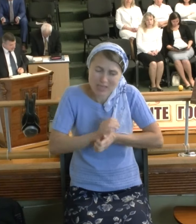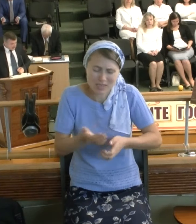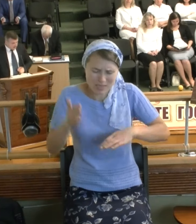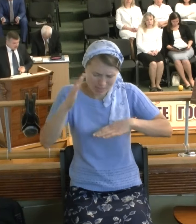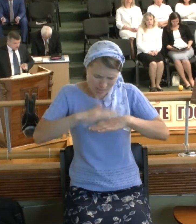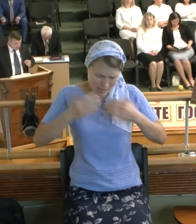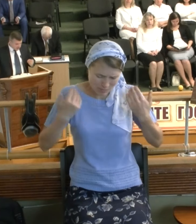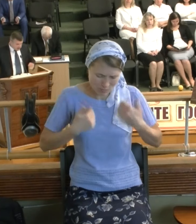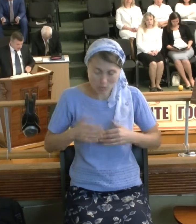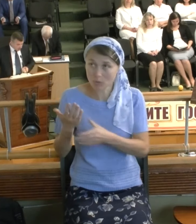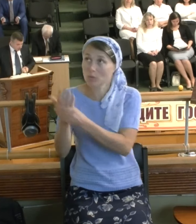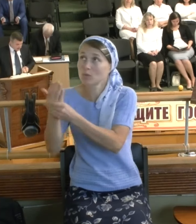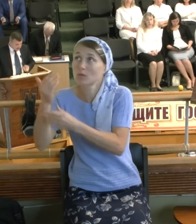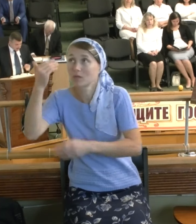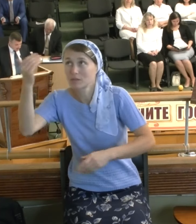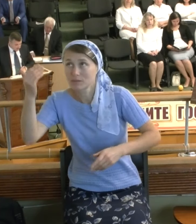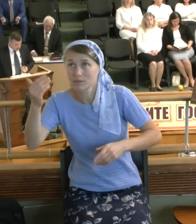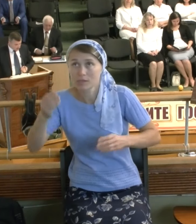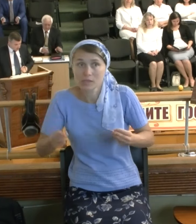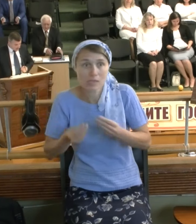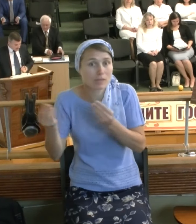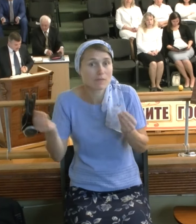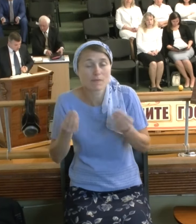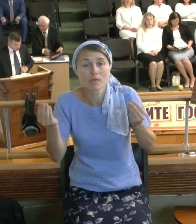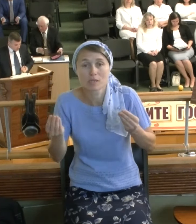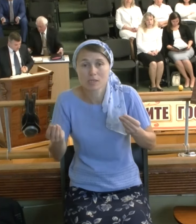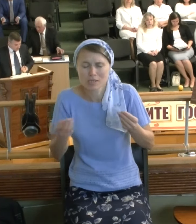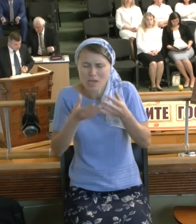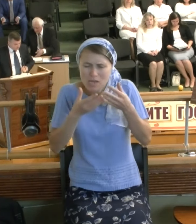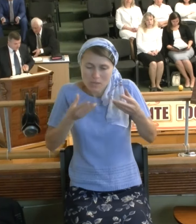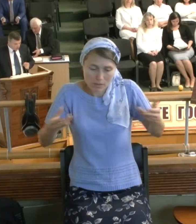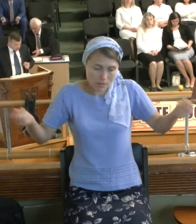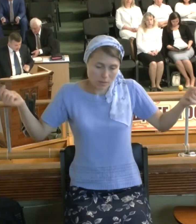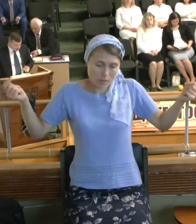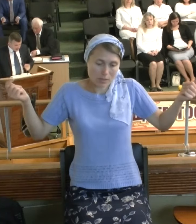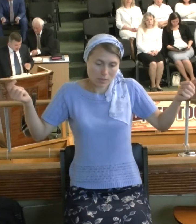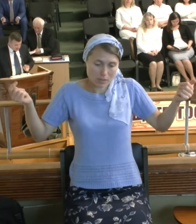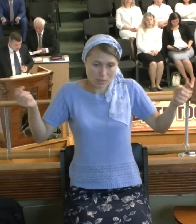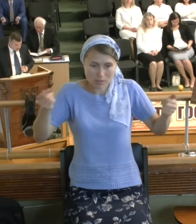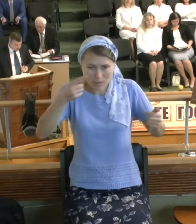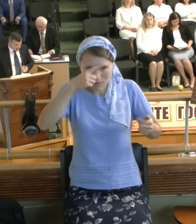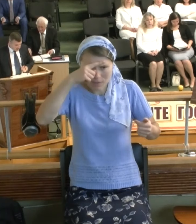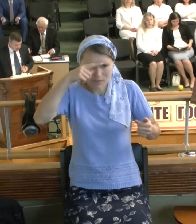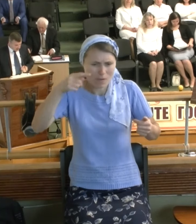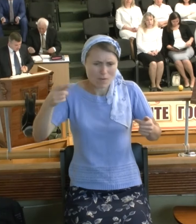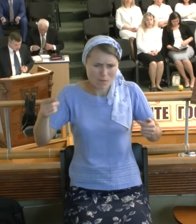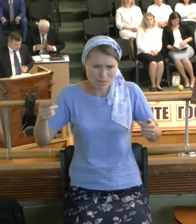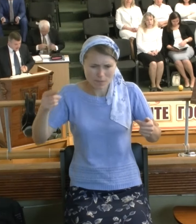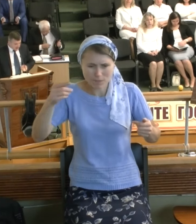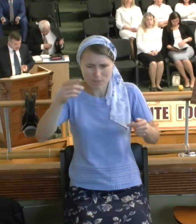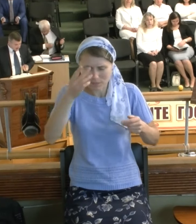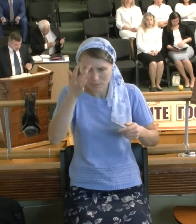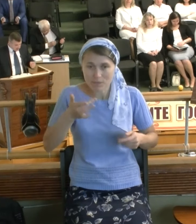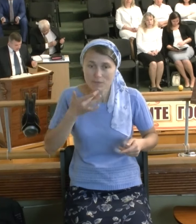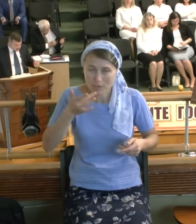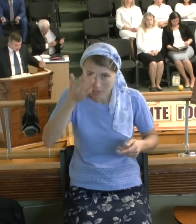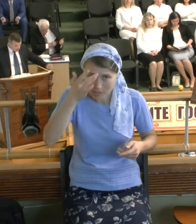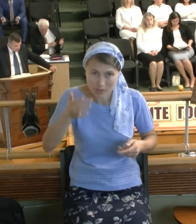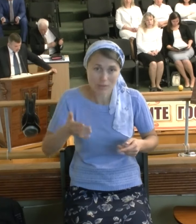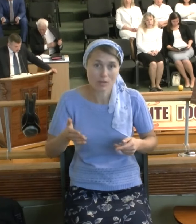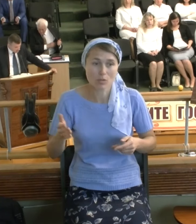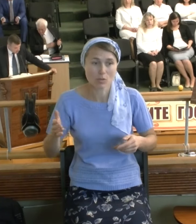твоя, свежесть моя исчезла, как в летнюю засуху. Но я открыл тебе грех мой и не